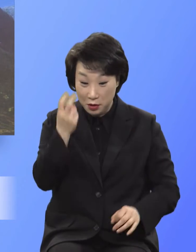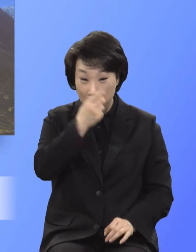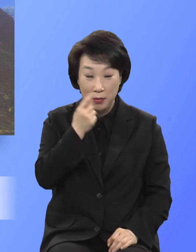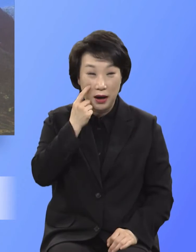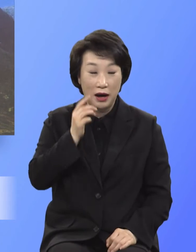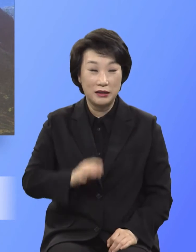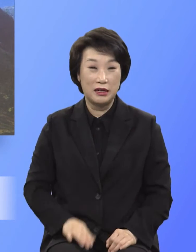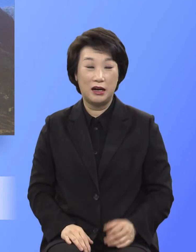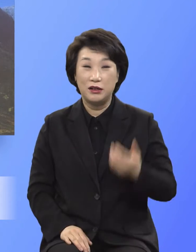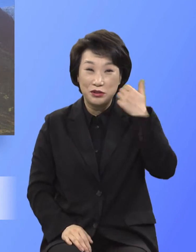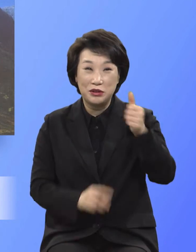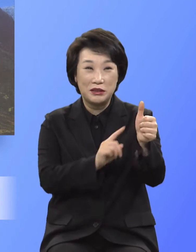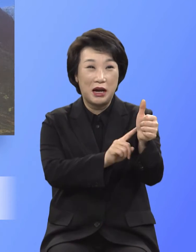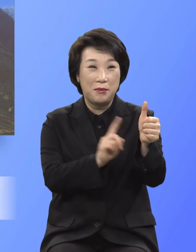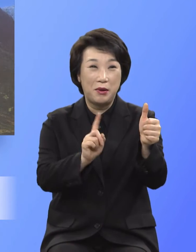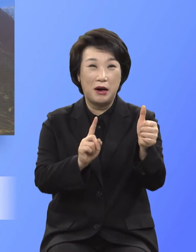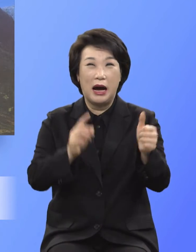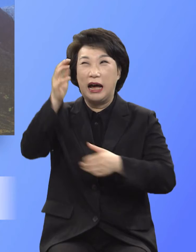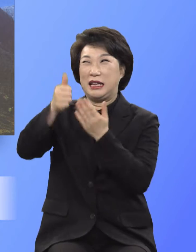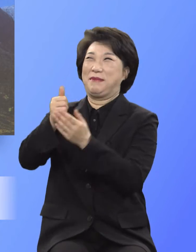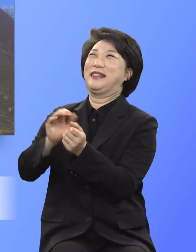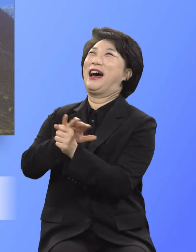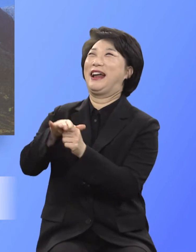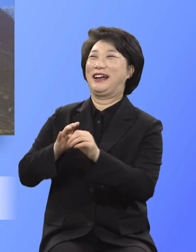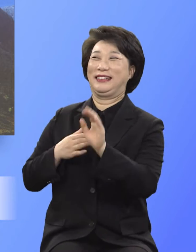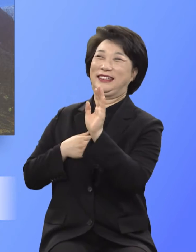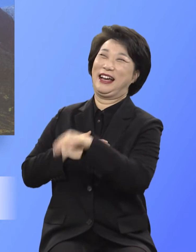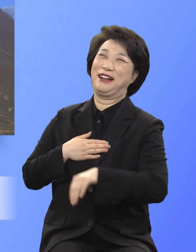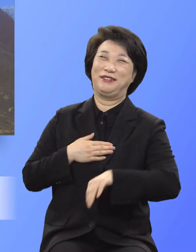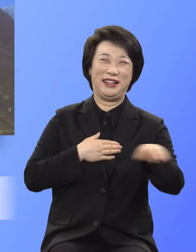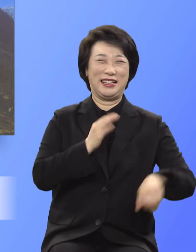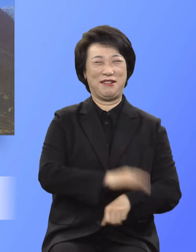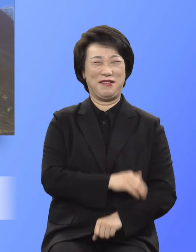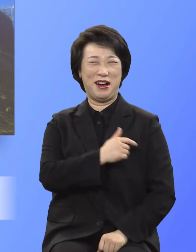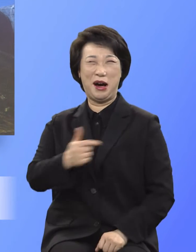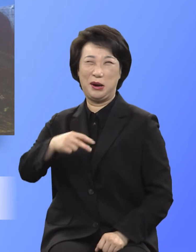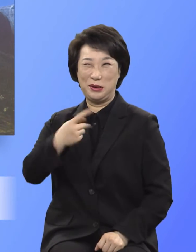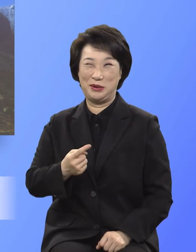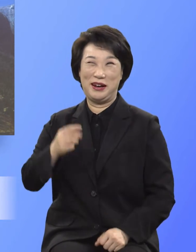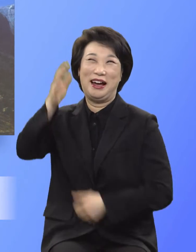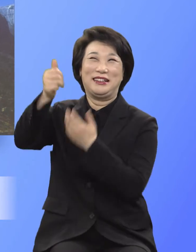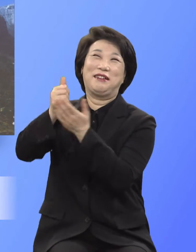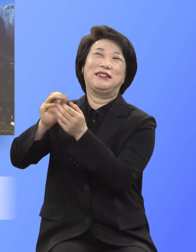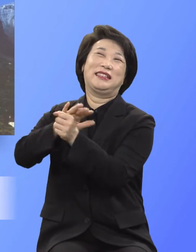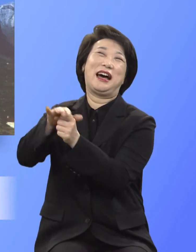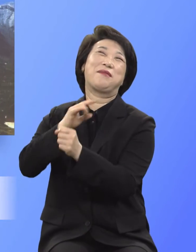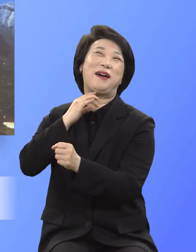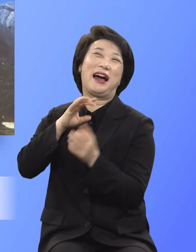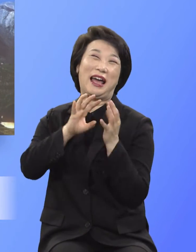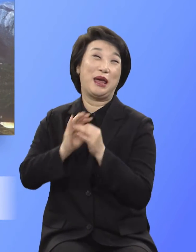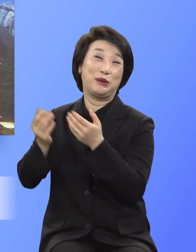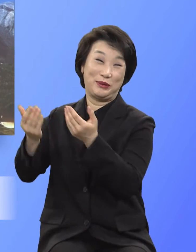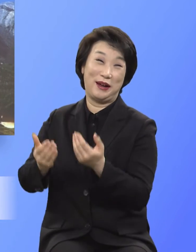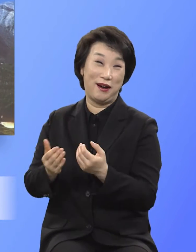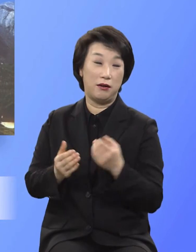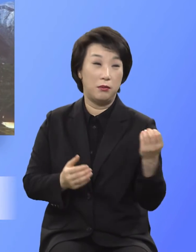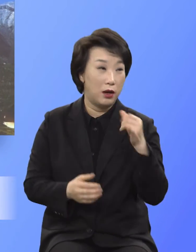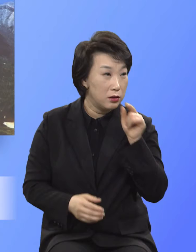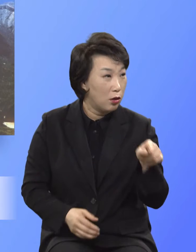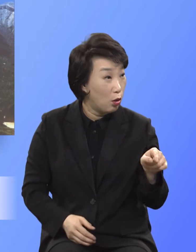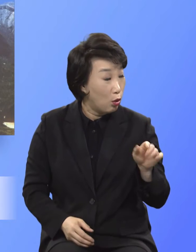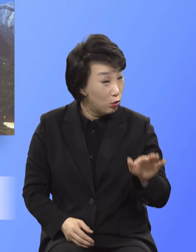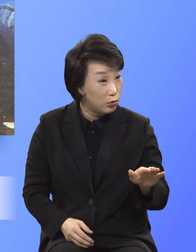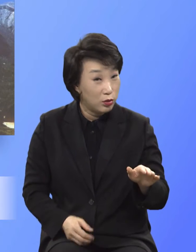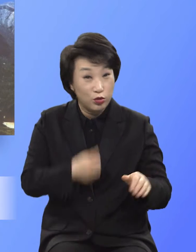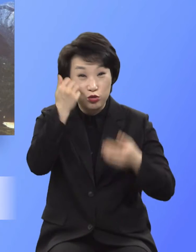사람은 하나님은 사랑이시기 때문에 우리가 아무리 잘못해도 그분은 사랑만 하시는 분입니다. 그럼